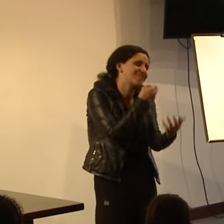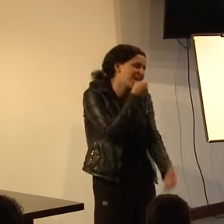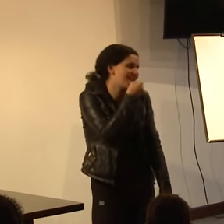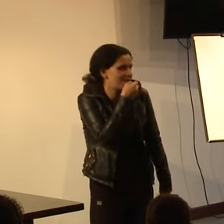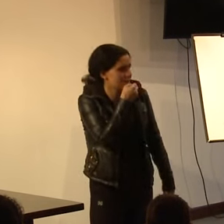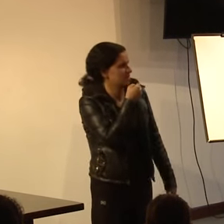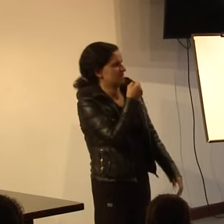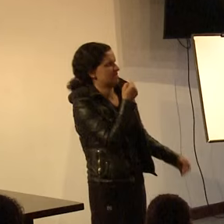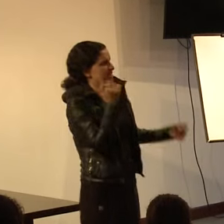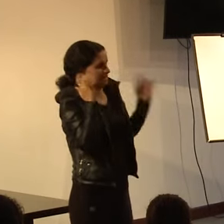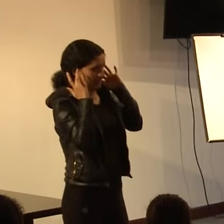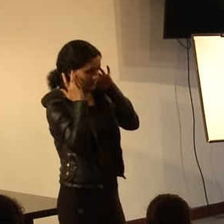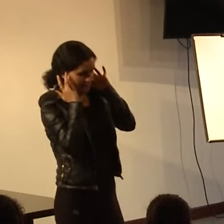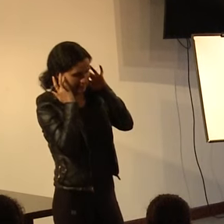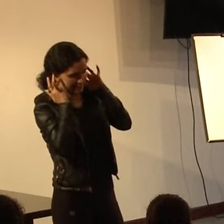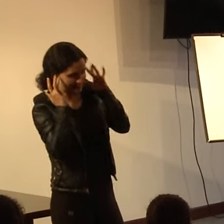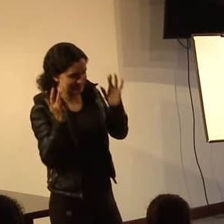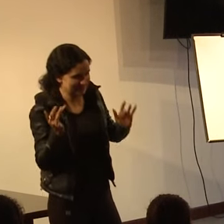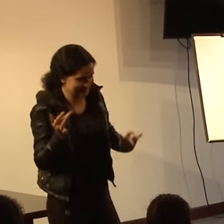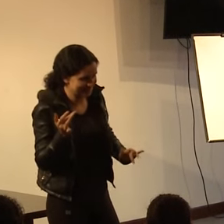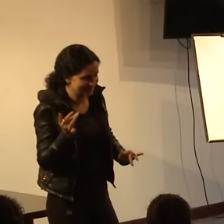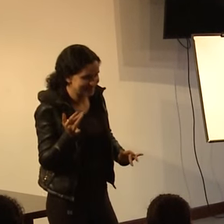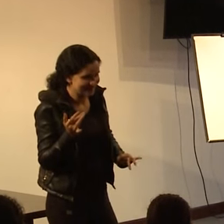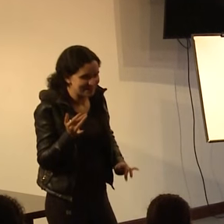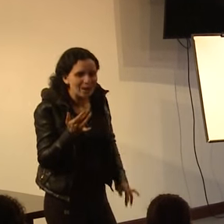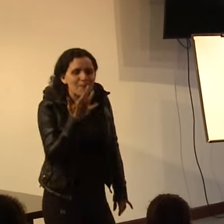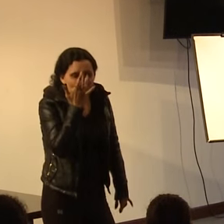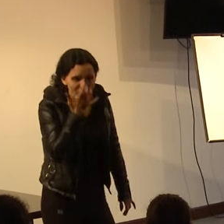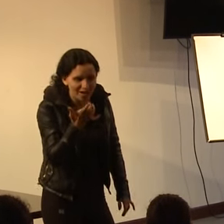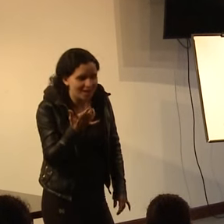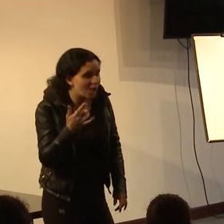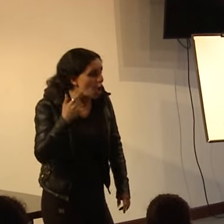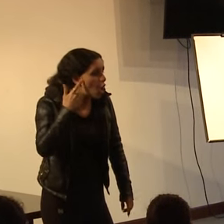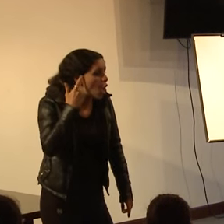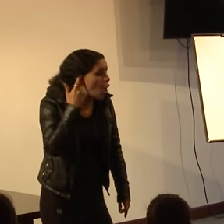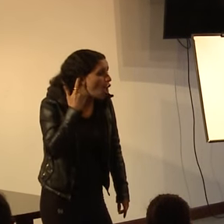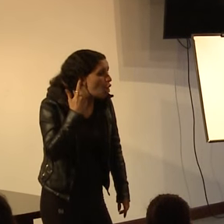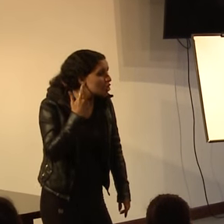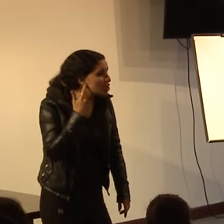desagradable. ¿Saben por qué? Porque no tengo tan buen oído.